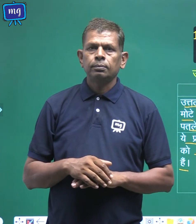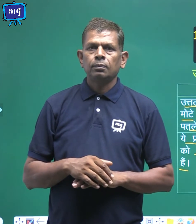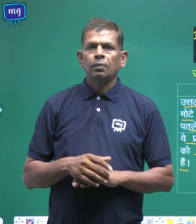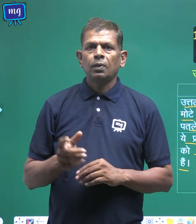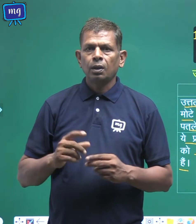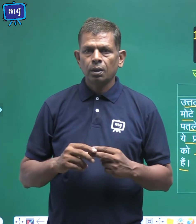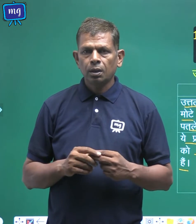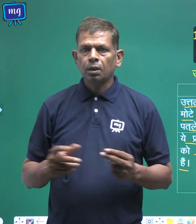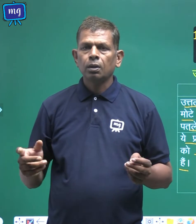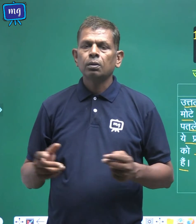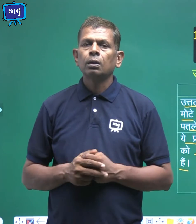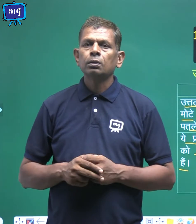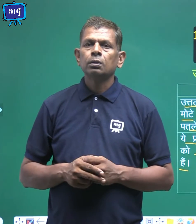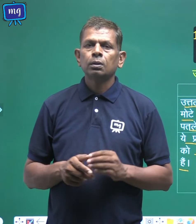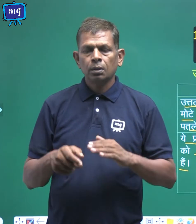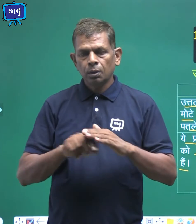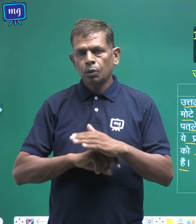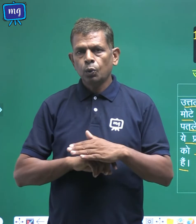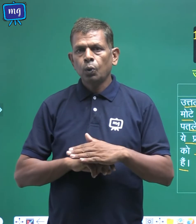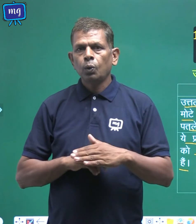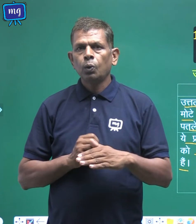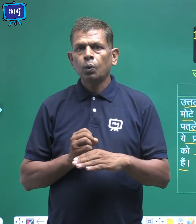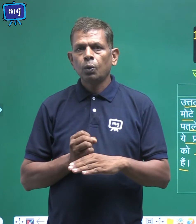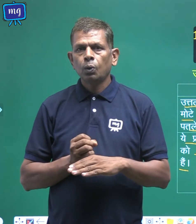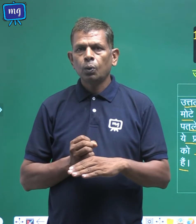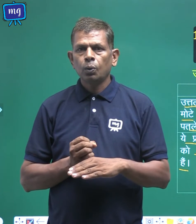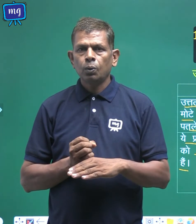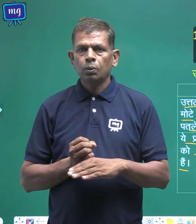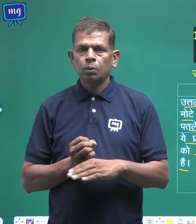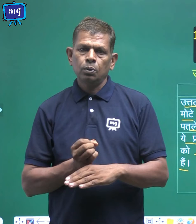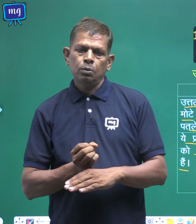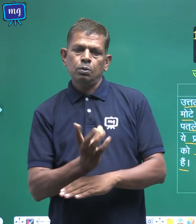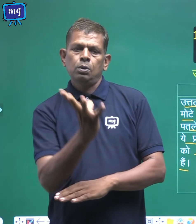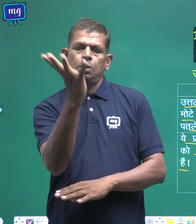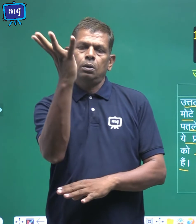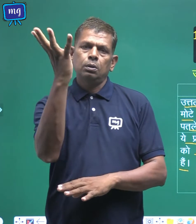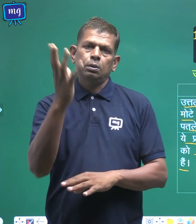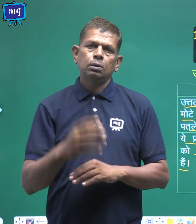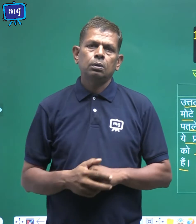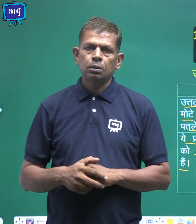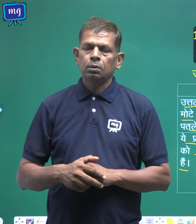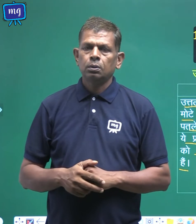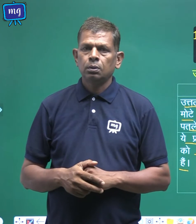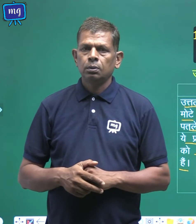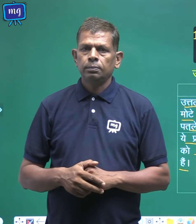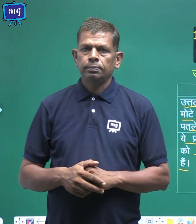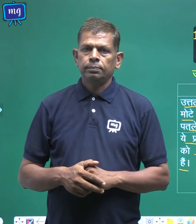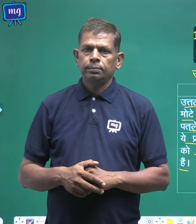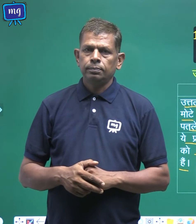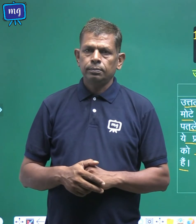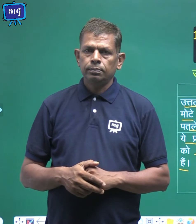यानी अवतल लेंस प्रकाश की किरणों को परावर्तन के पश्चात मोड़ देता